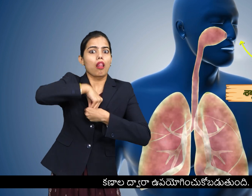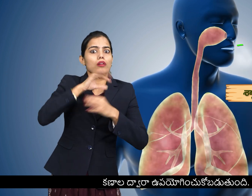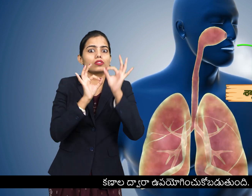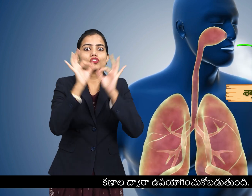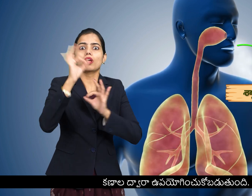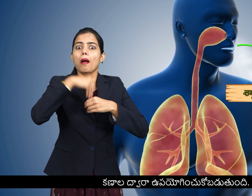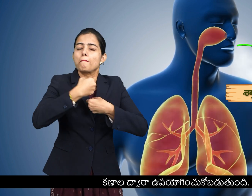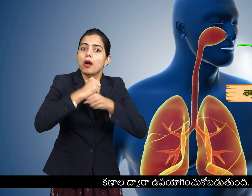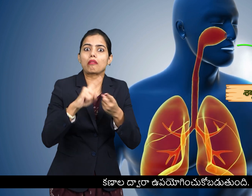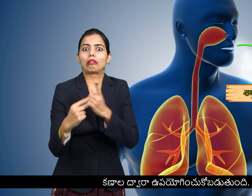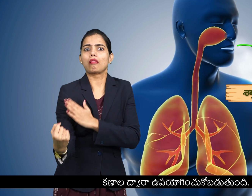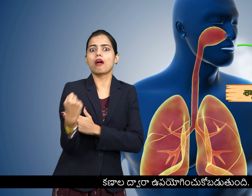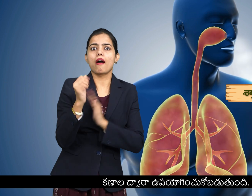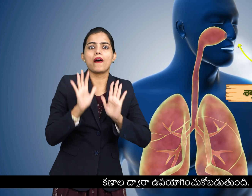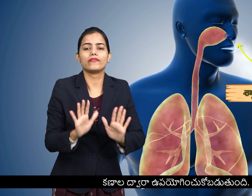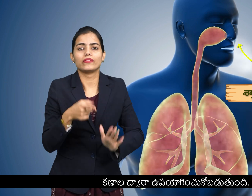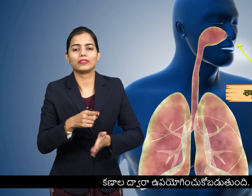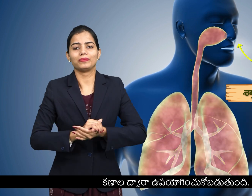ద్వారా ఉపయోగించుకోబడుతుంది.